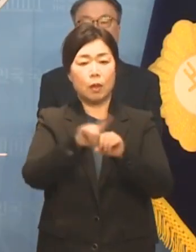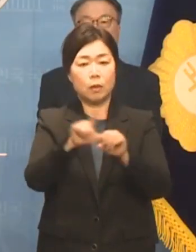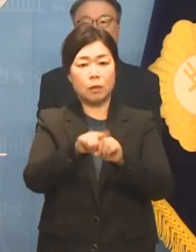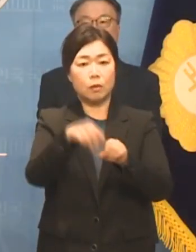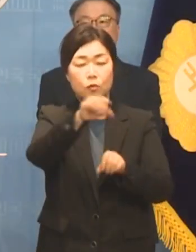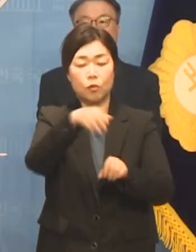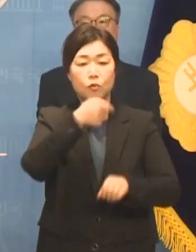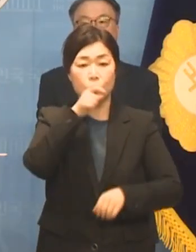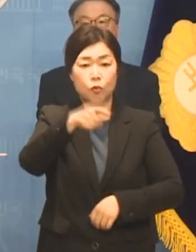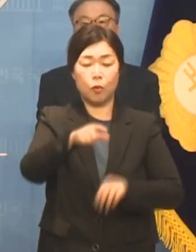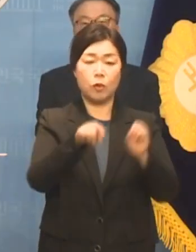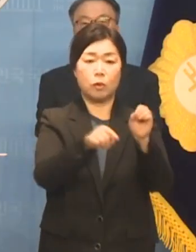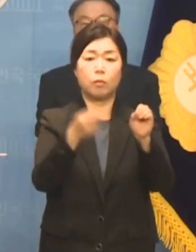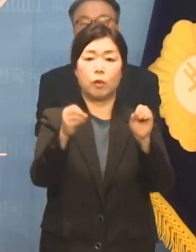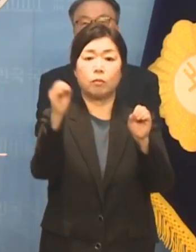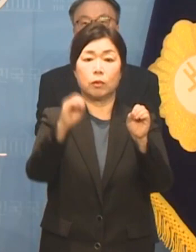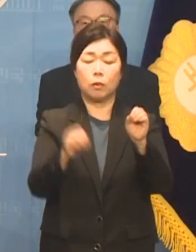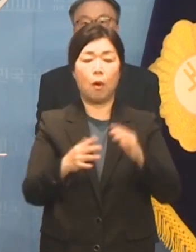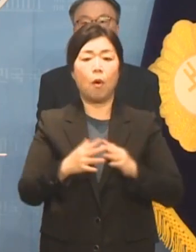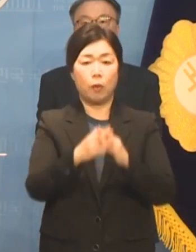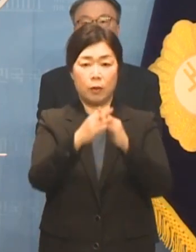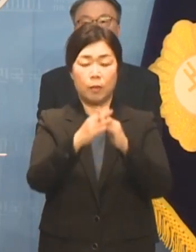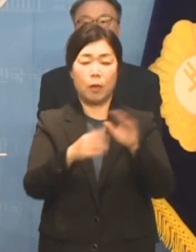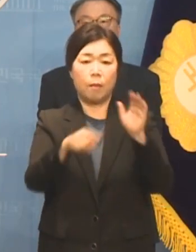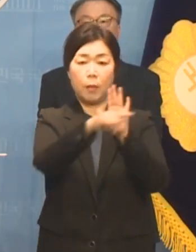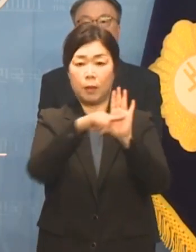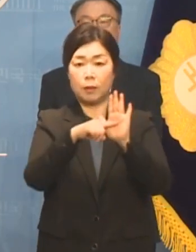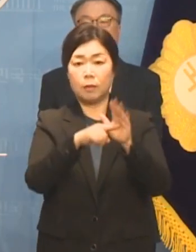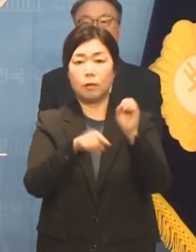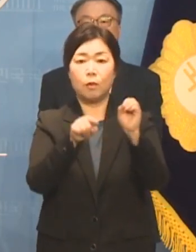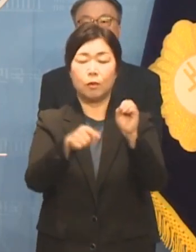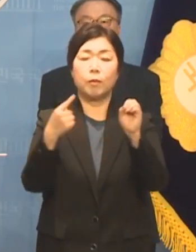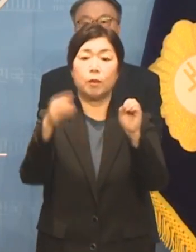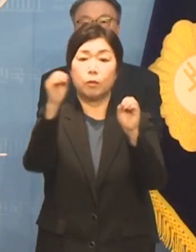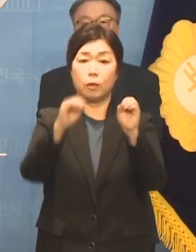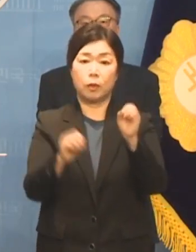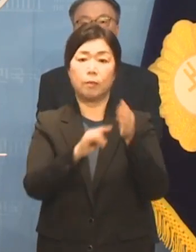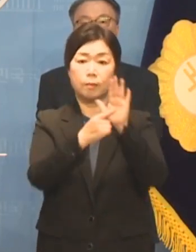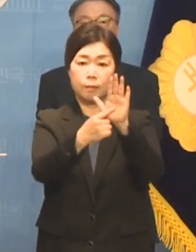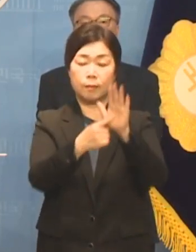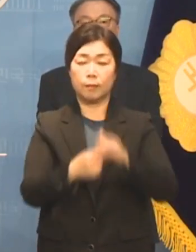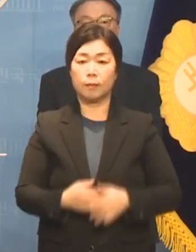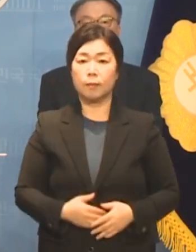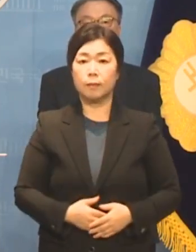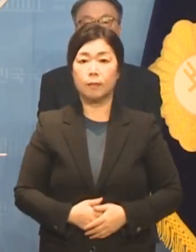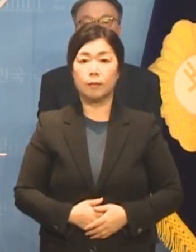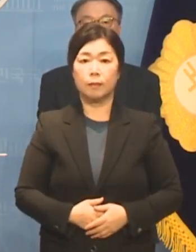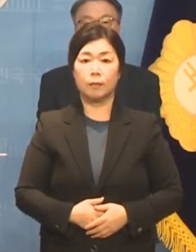수도업 0.0, 건설업은 마이너스 0.1%포인트입니다.